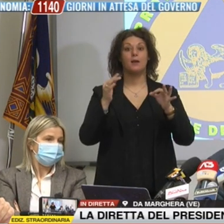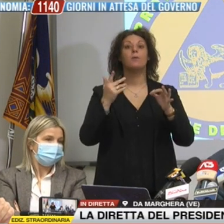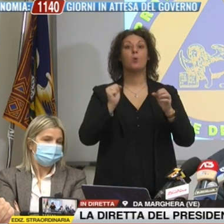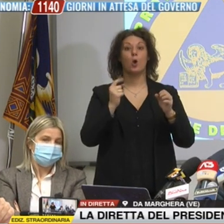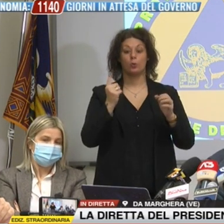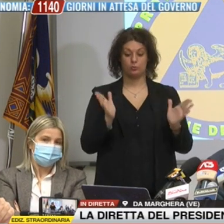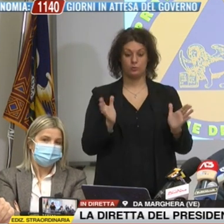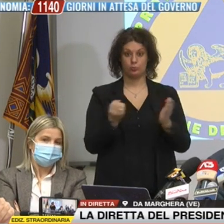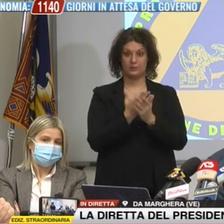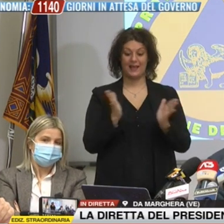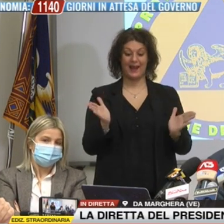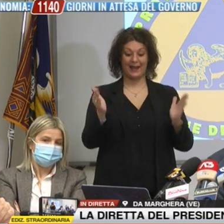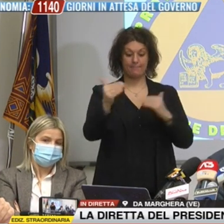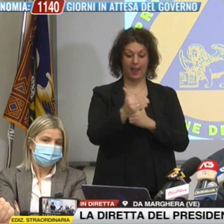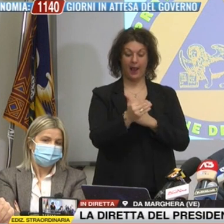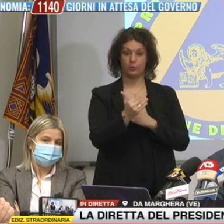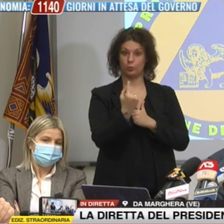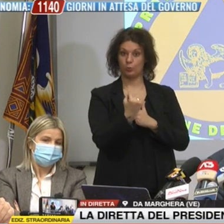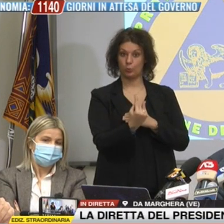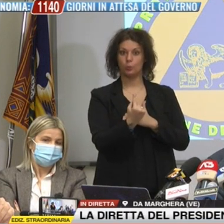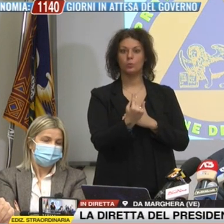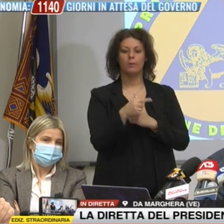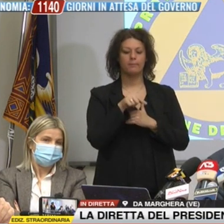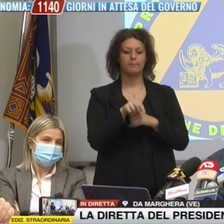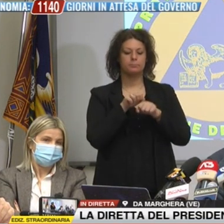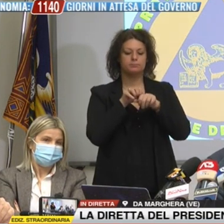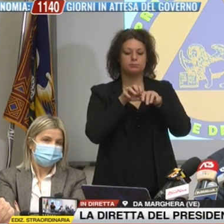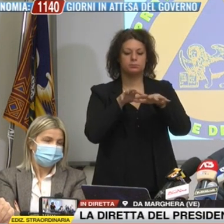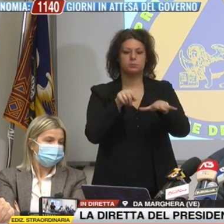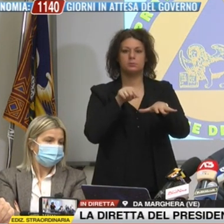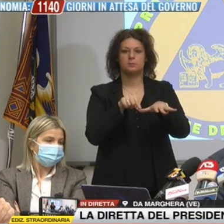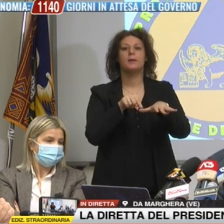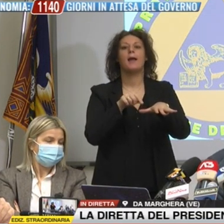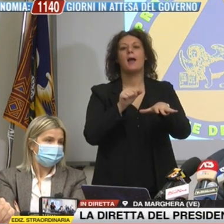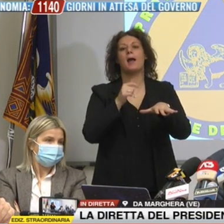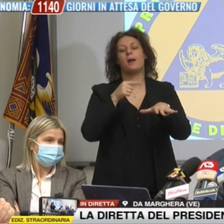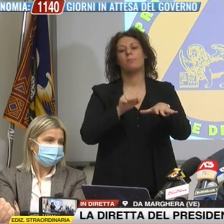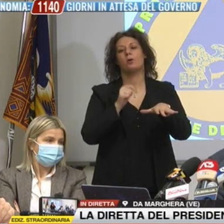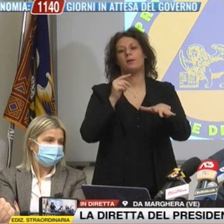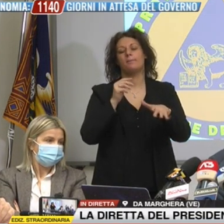stesso reparto. Negli altri reparti è come se ce ne